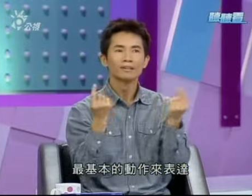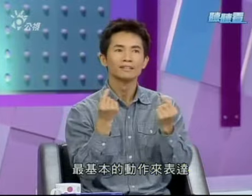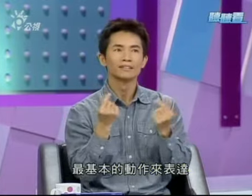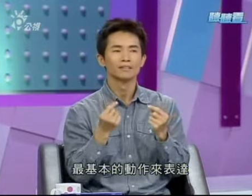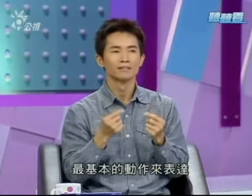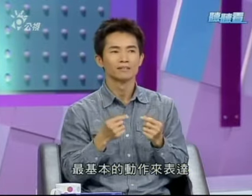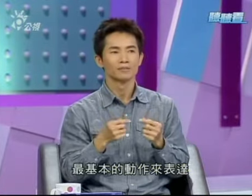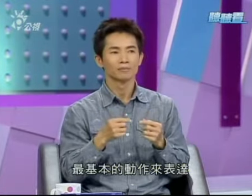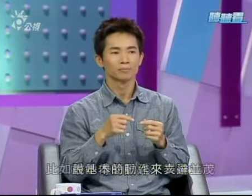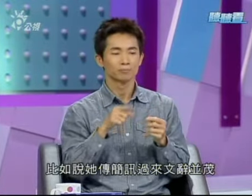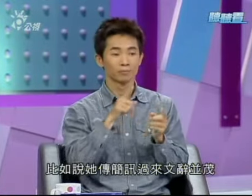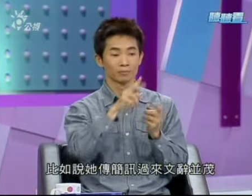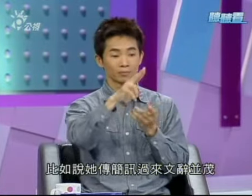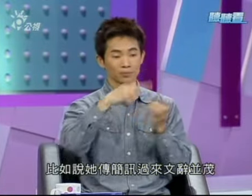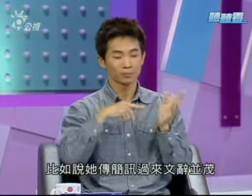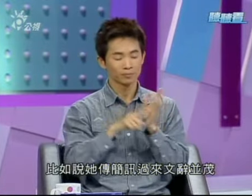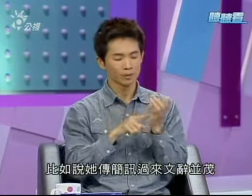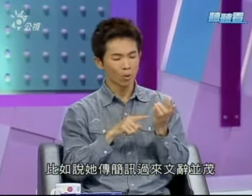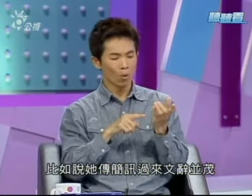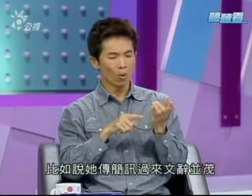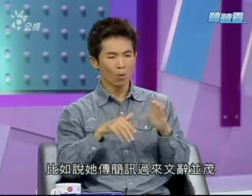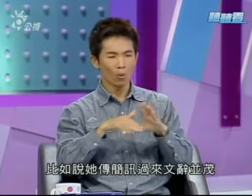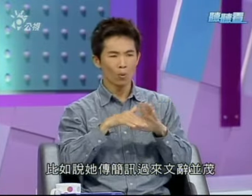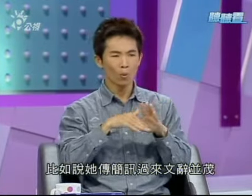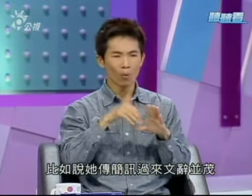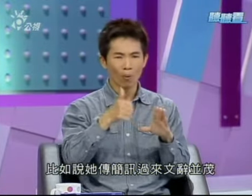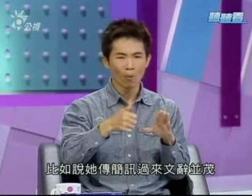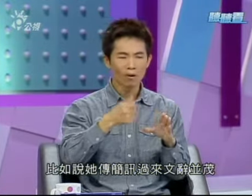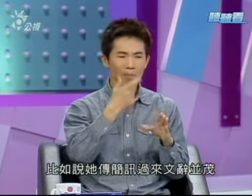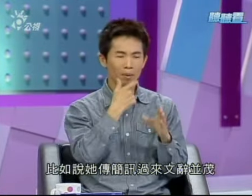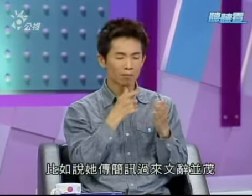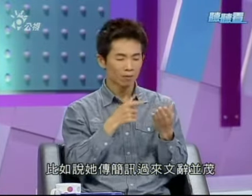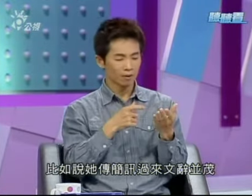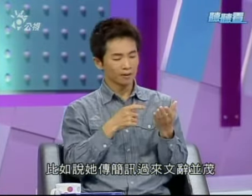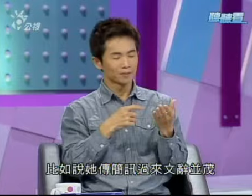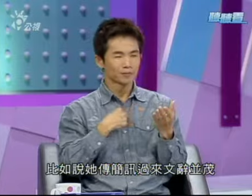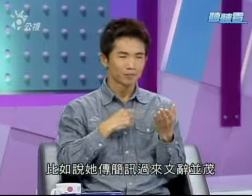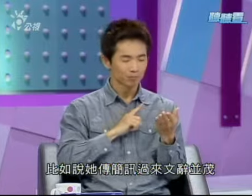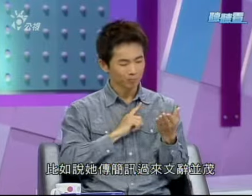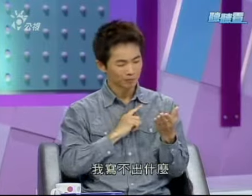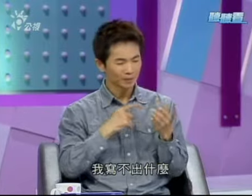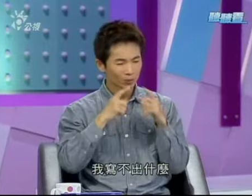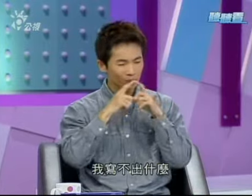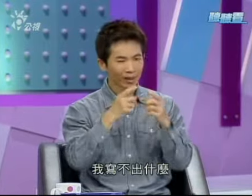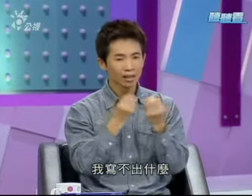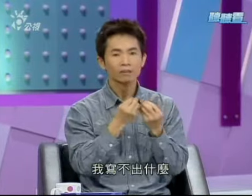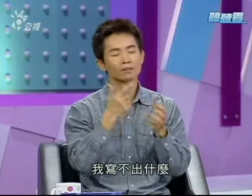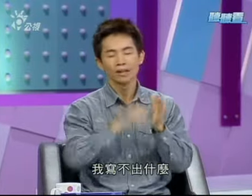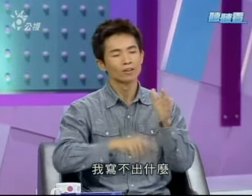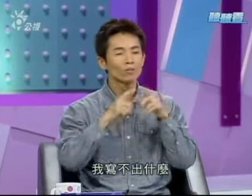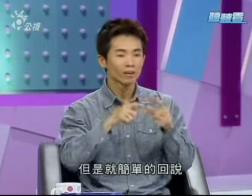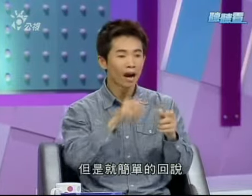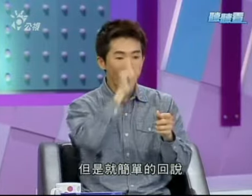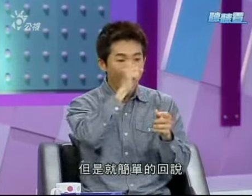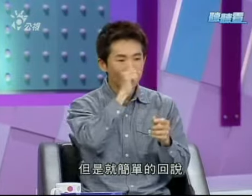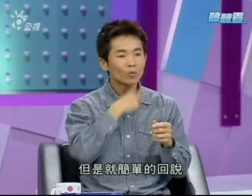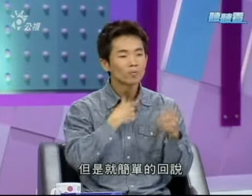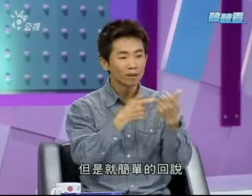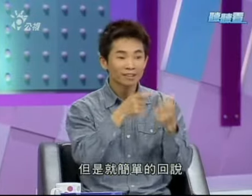表达比如说他传简讯过来文词并茂我写不出什么但是就简单的